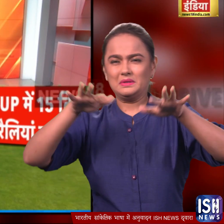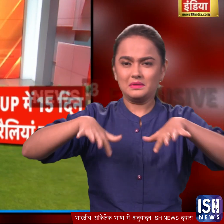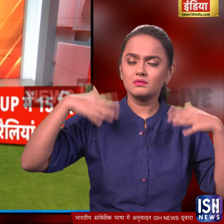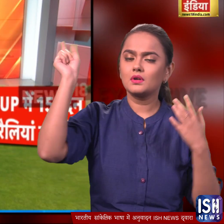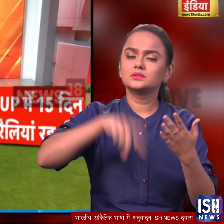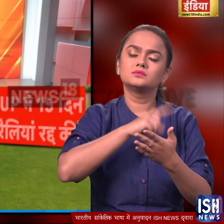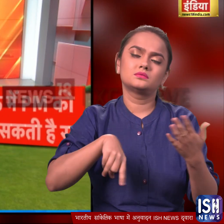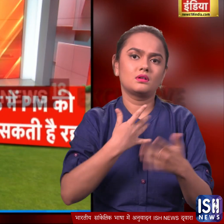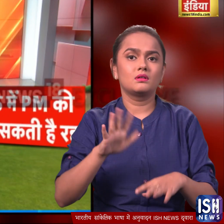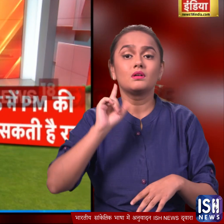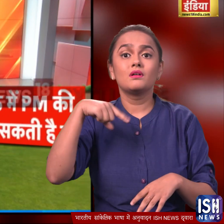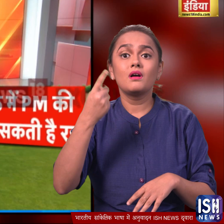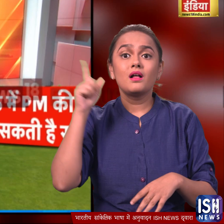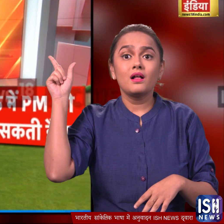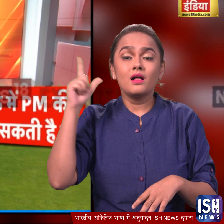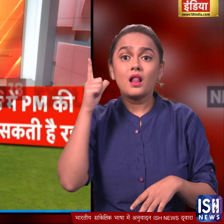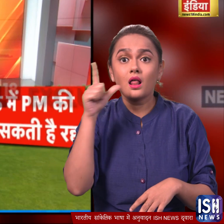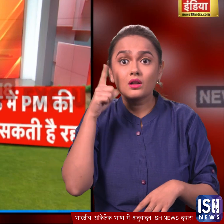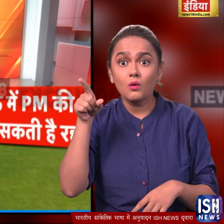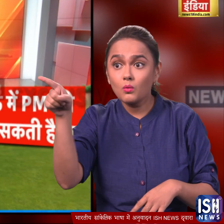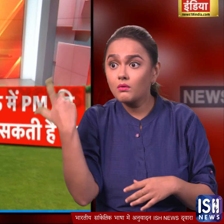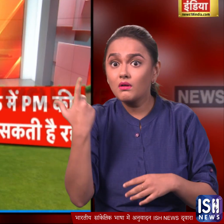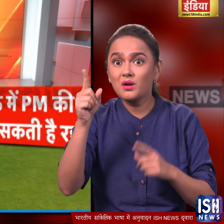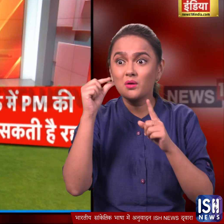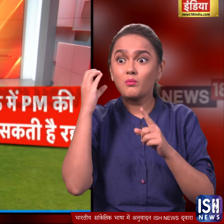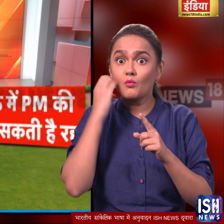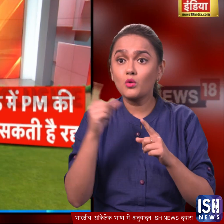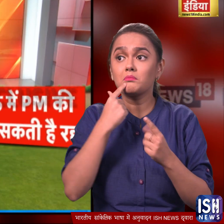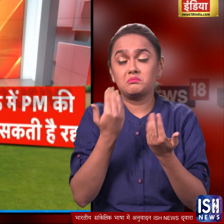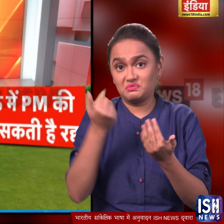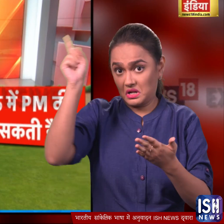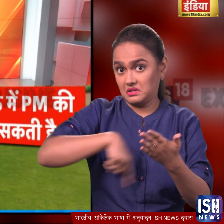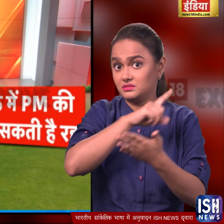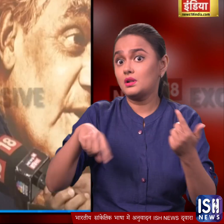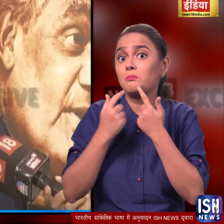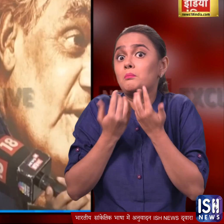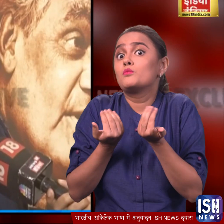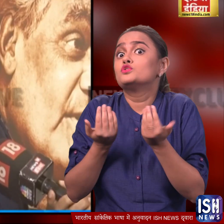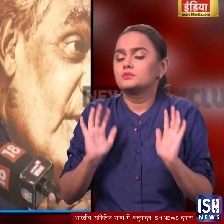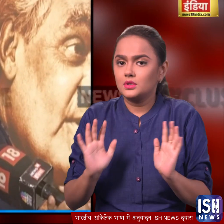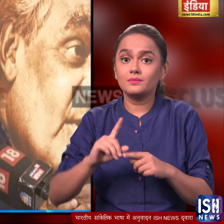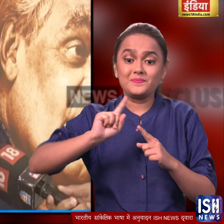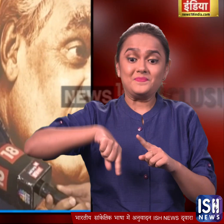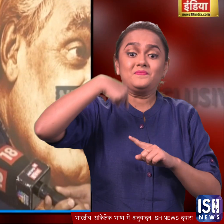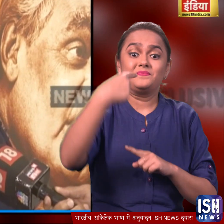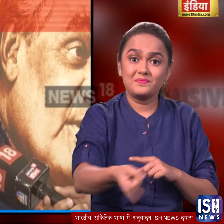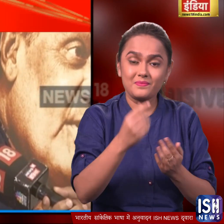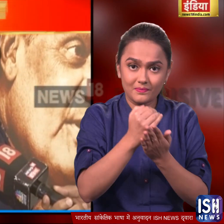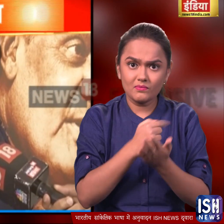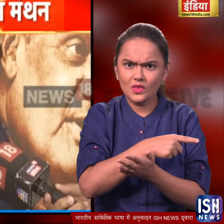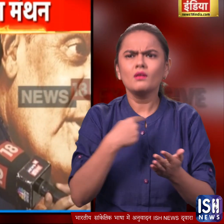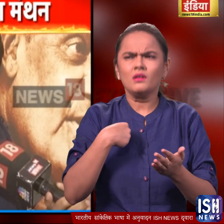दिए, जबकि खबर है कि लखनऊ में होने वाली प्रधानमंत्री मोदी की रैली भी रद्द हो सकती है। अगले सभा में भी